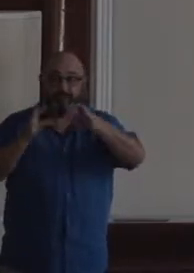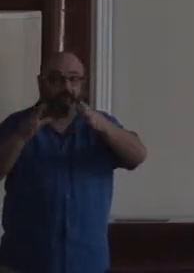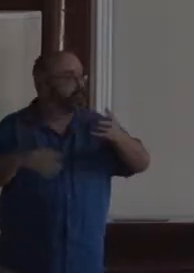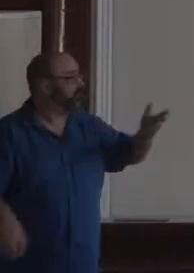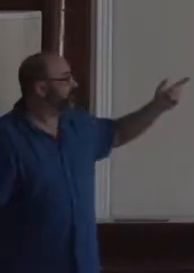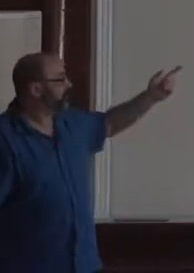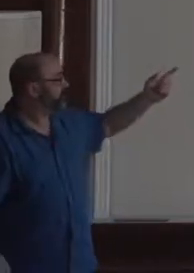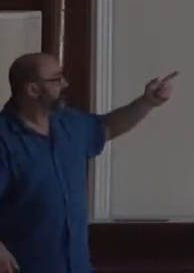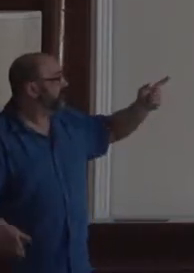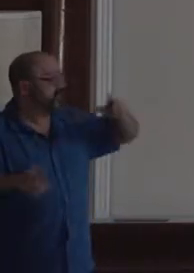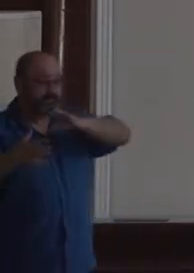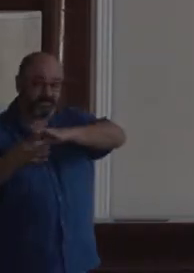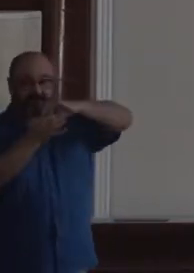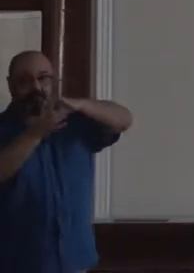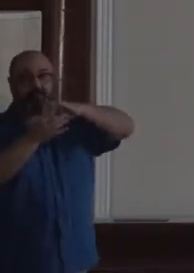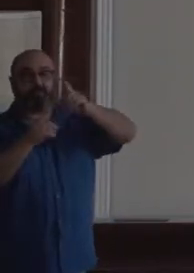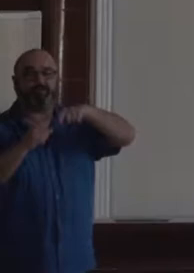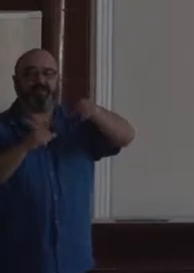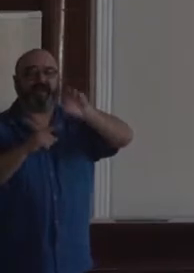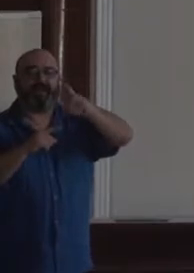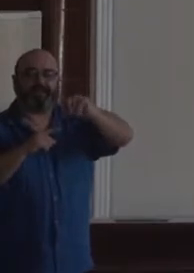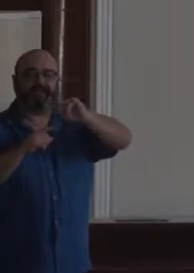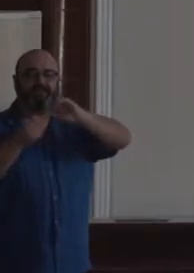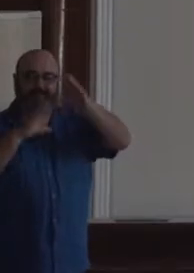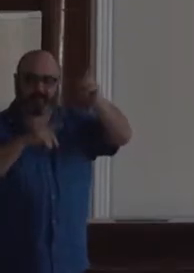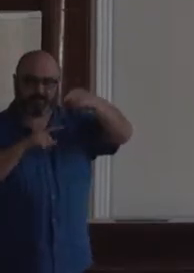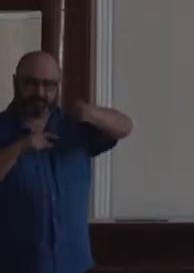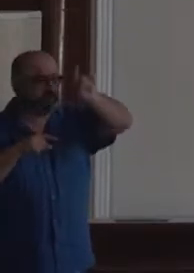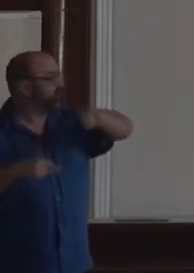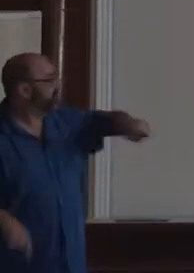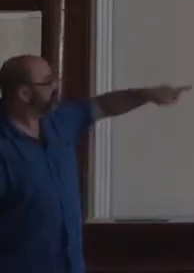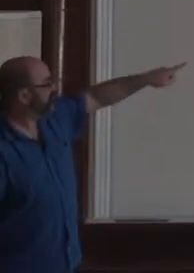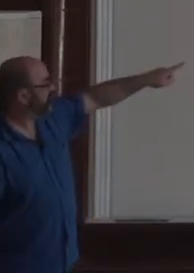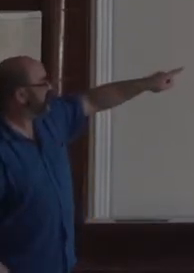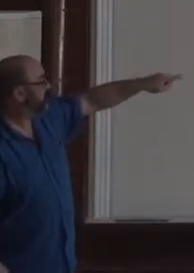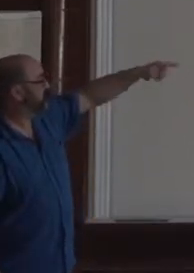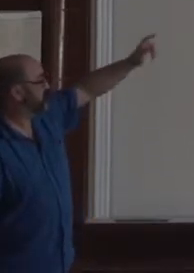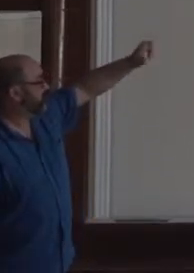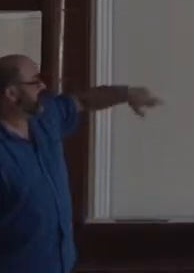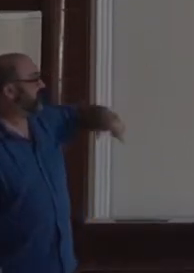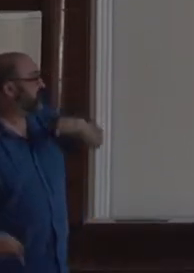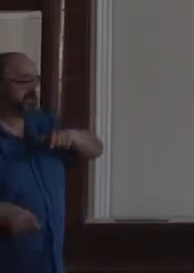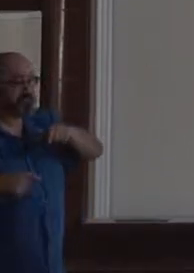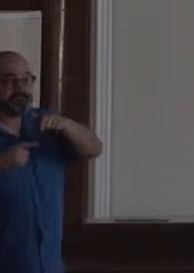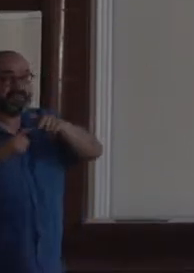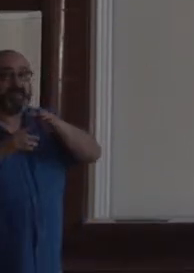je fais dépendre de la fixture API météo que je définis plus haut. Le PyTest va exécuter les choses dans le bon ordre pour moi.